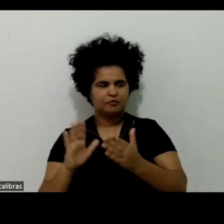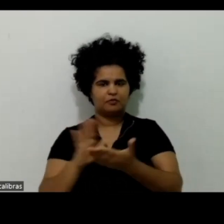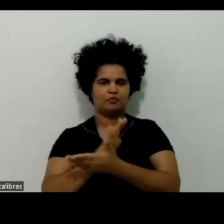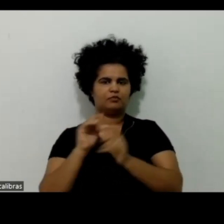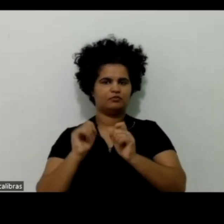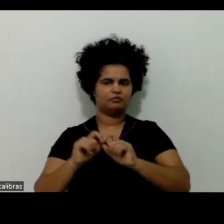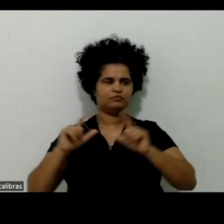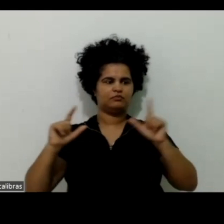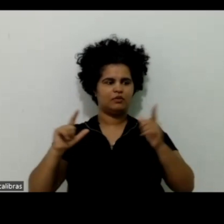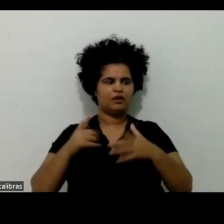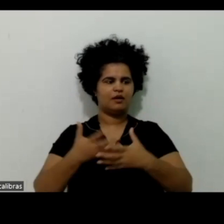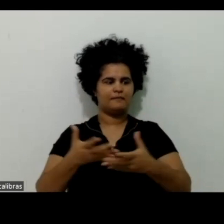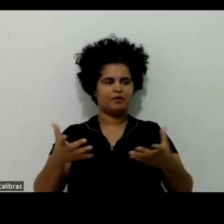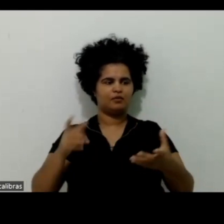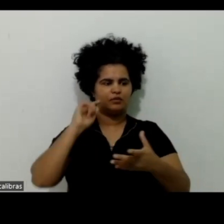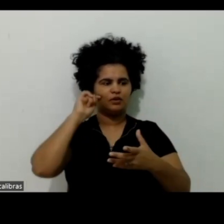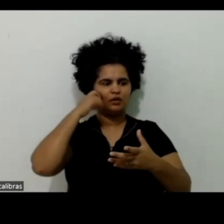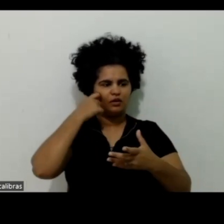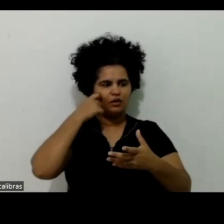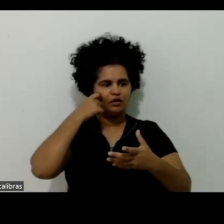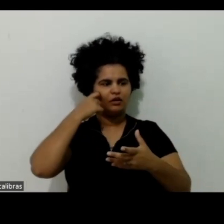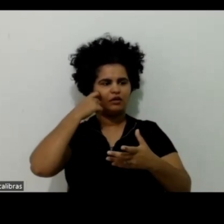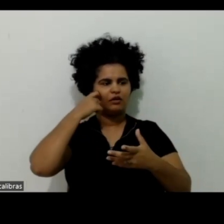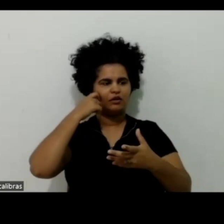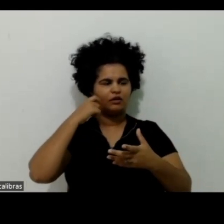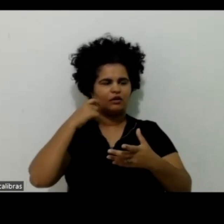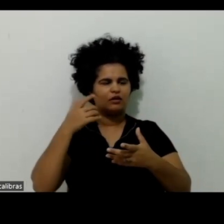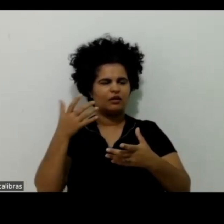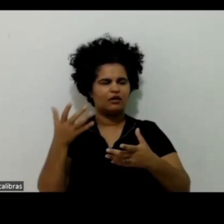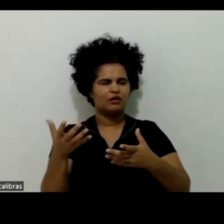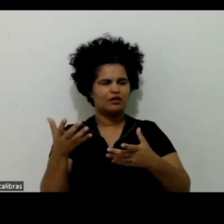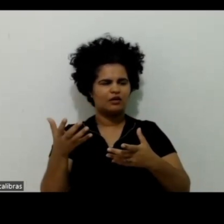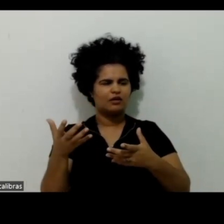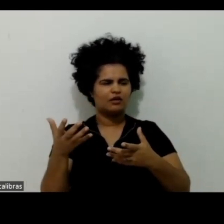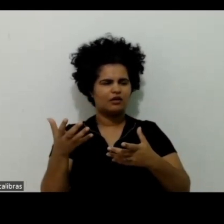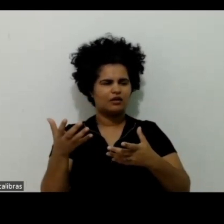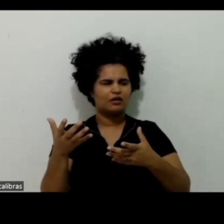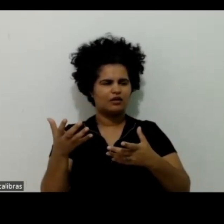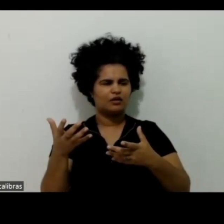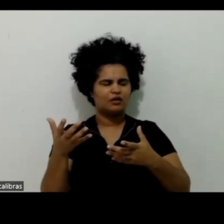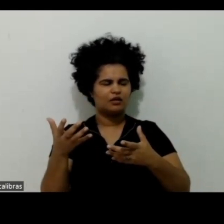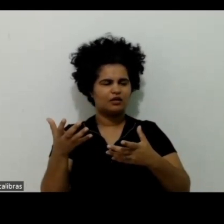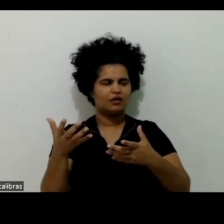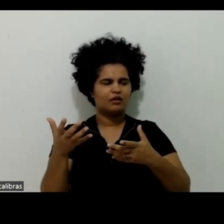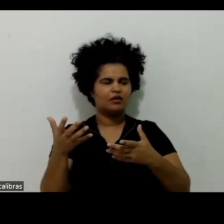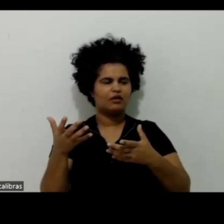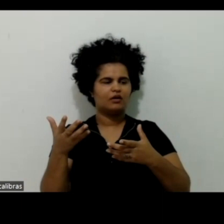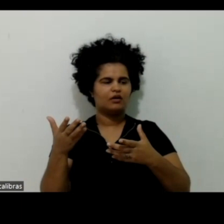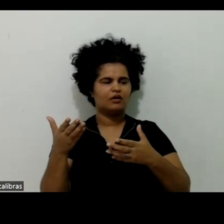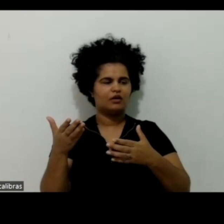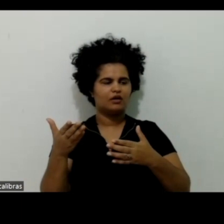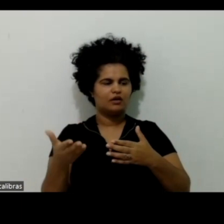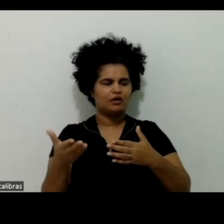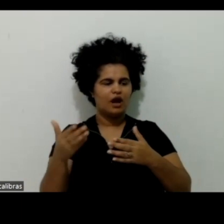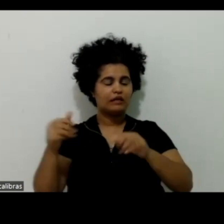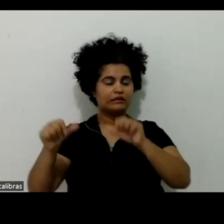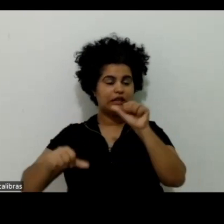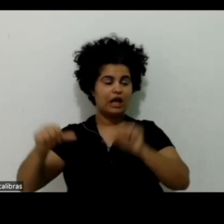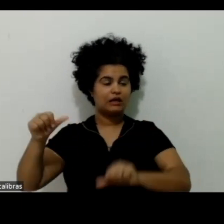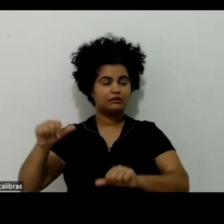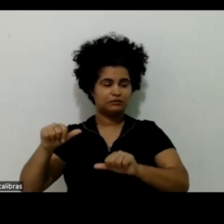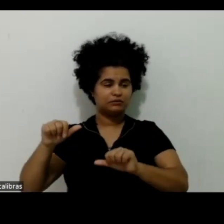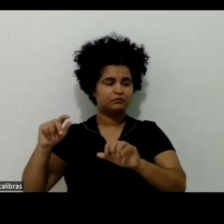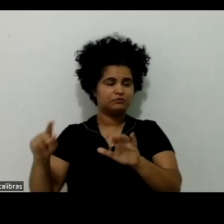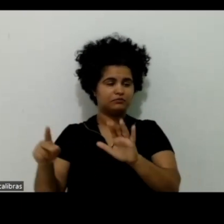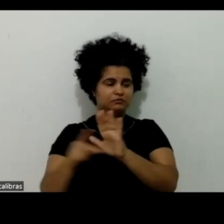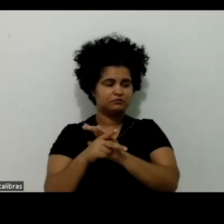negras e principalmente mulheres. Isso mostra o que a gente está dizendo, ou seja, a própria análise, né, assim,